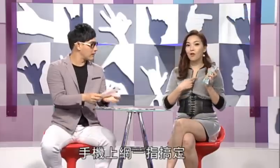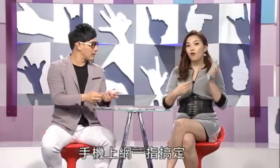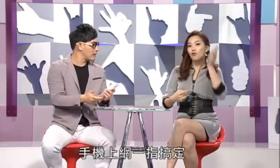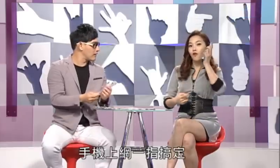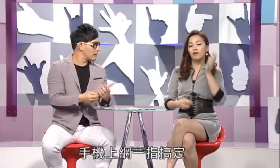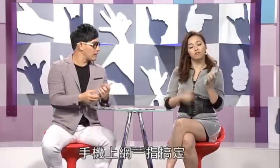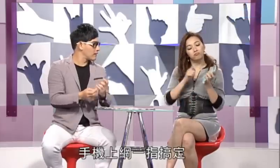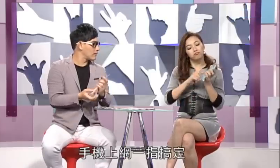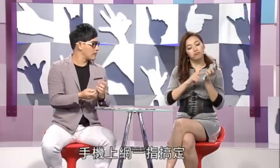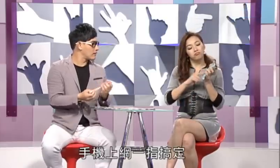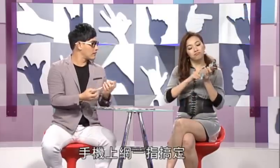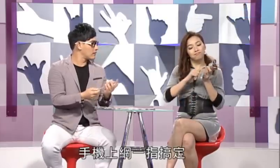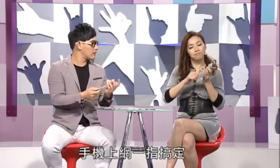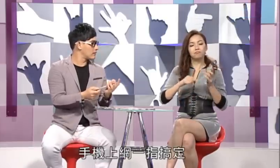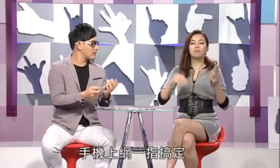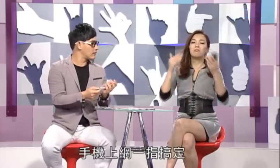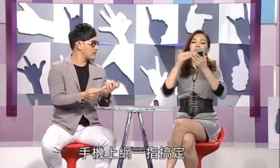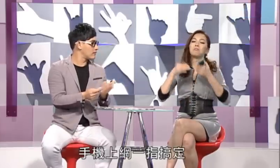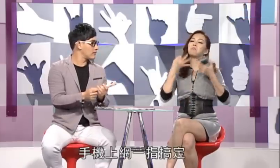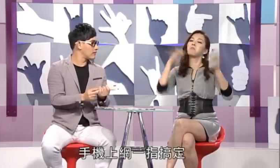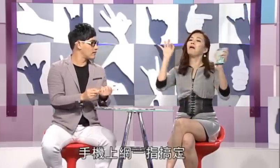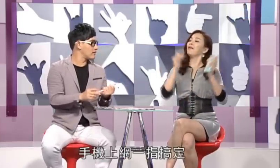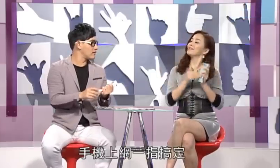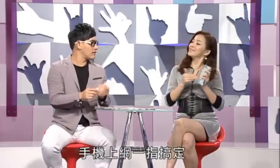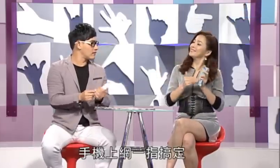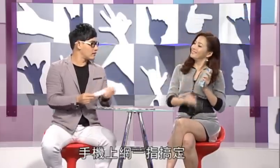手机上网一直搞定。